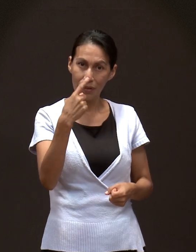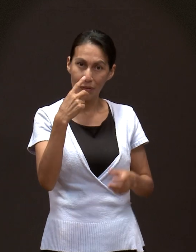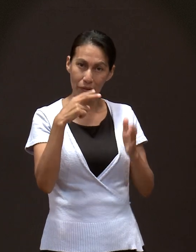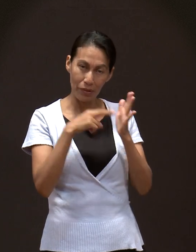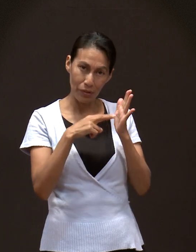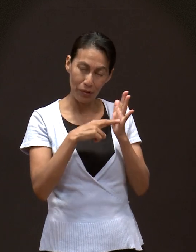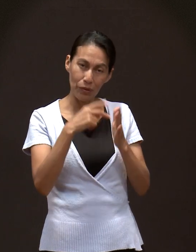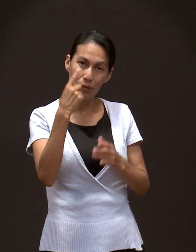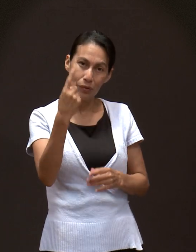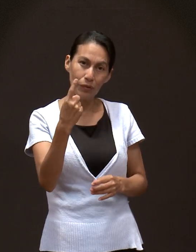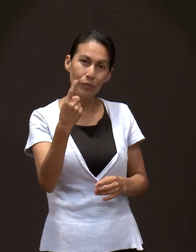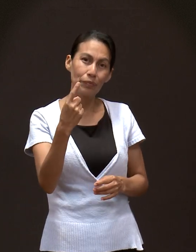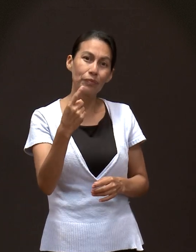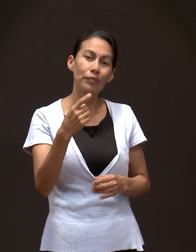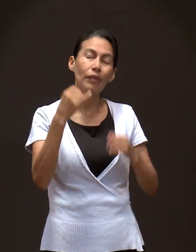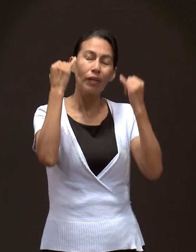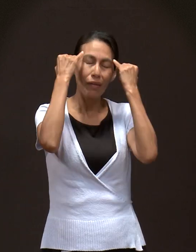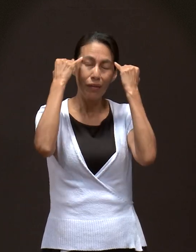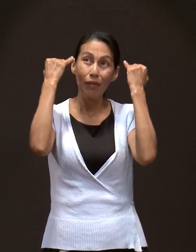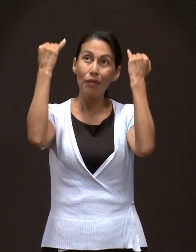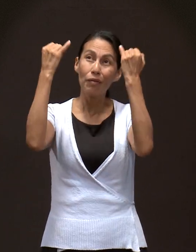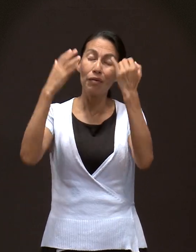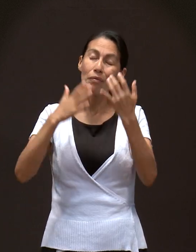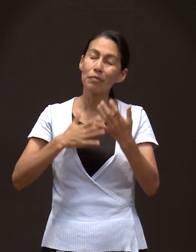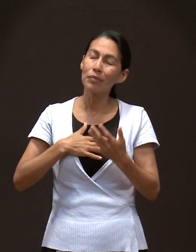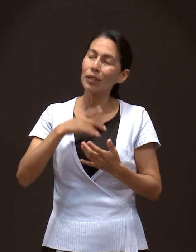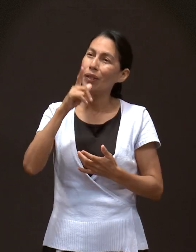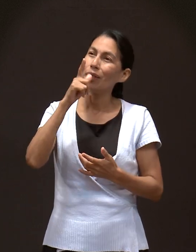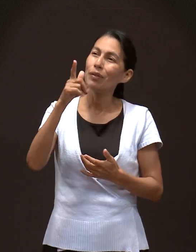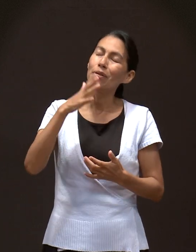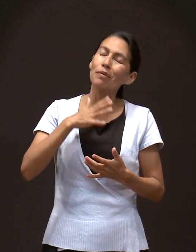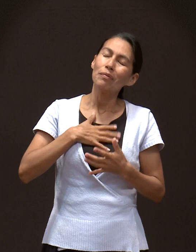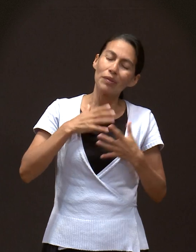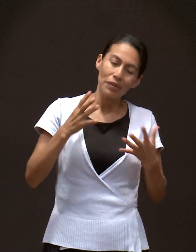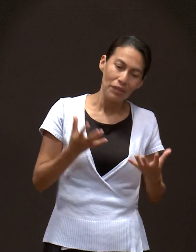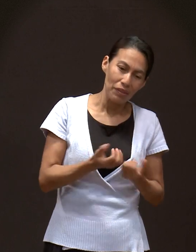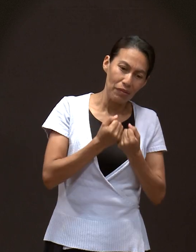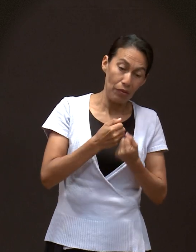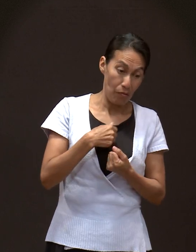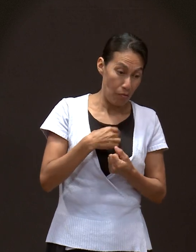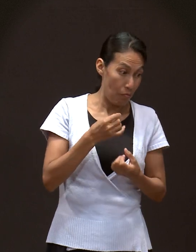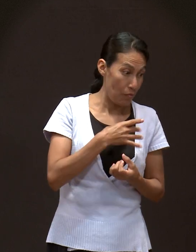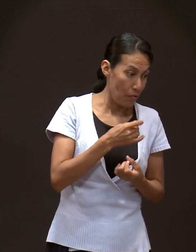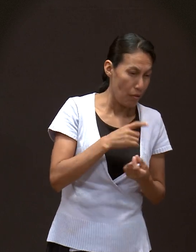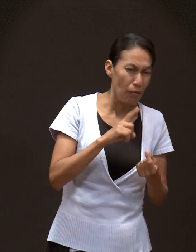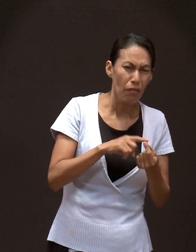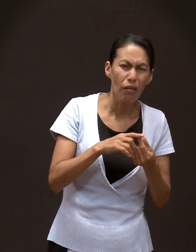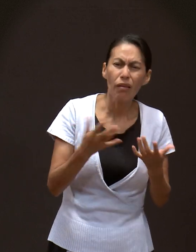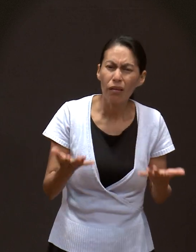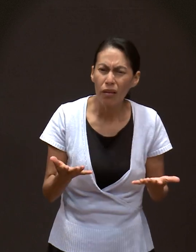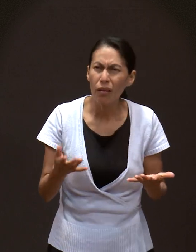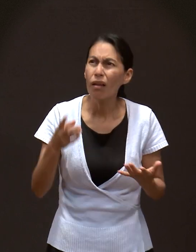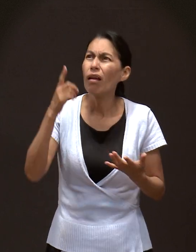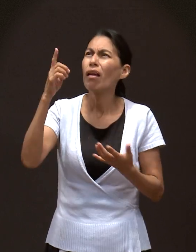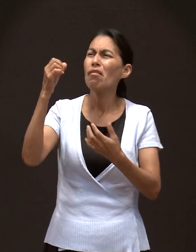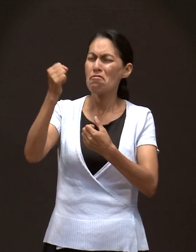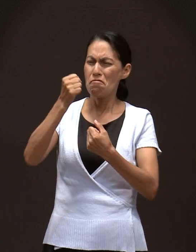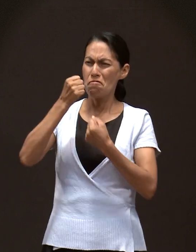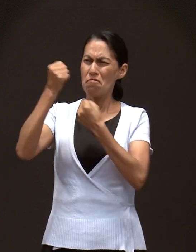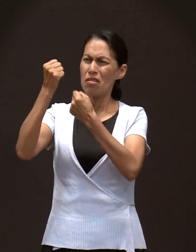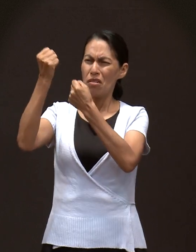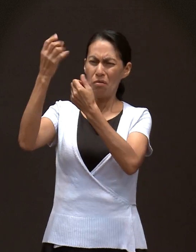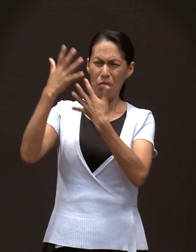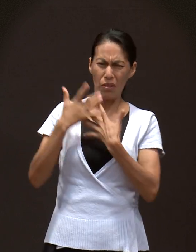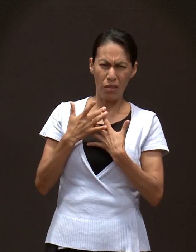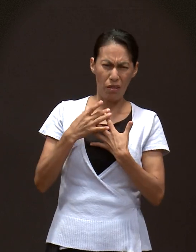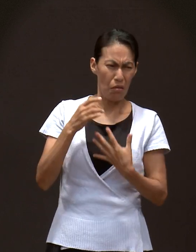27.1. Justo lo que cantaste. Así es. Jehová es mi luz y mi salvación. ¿De quién temeré? Jehová es la fortaleza de mi